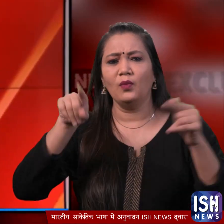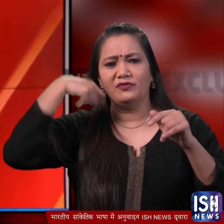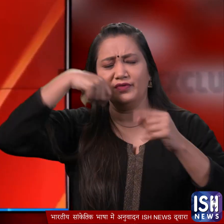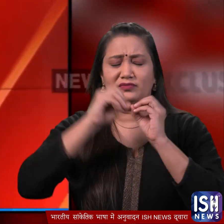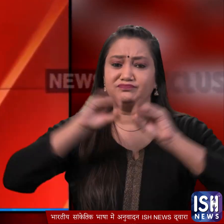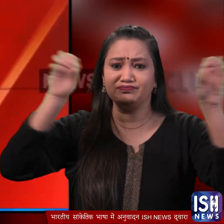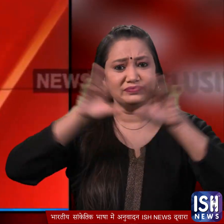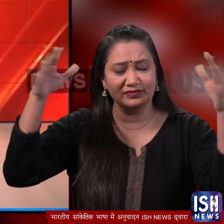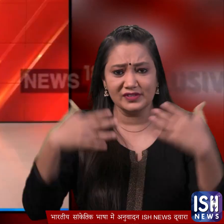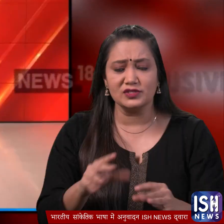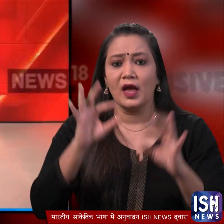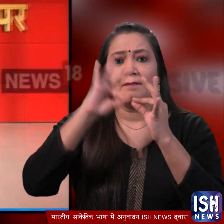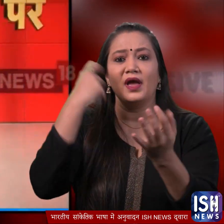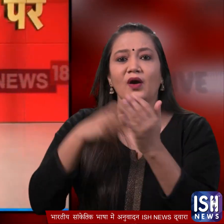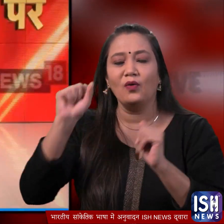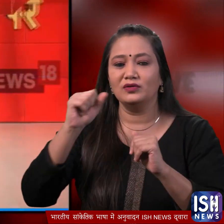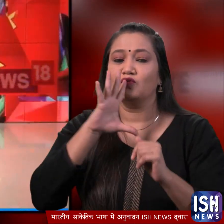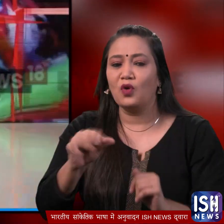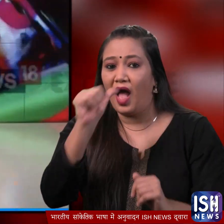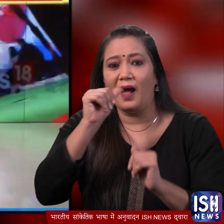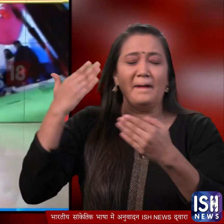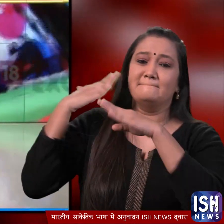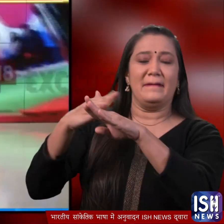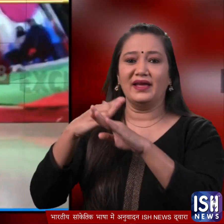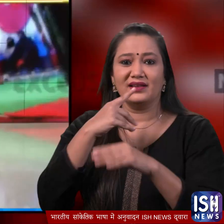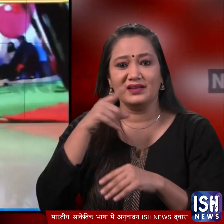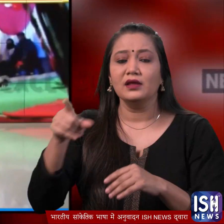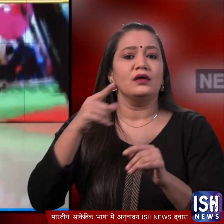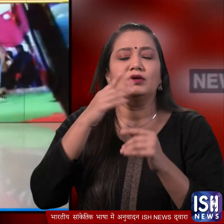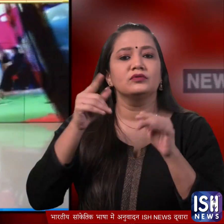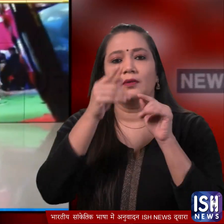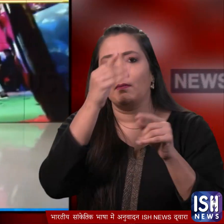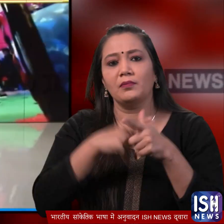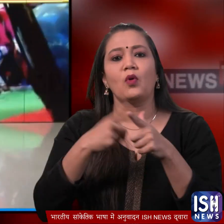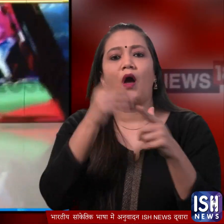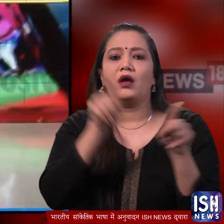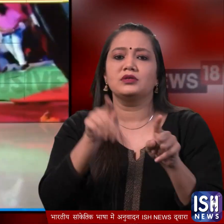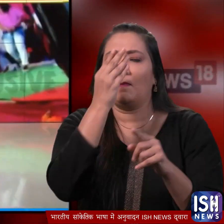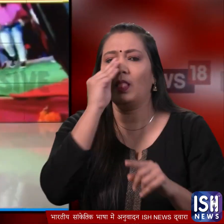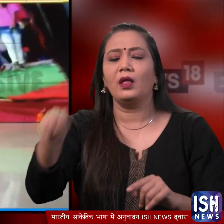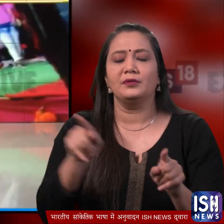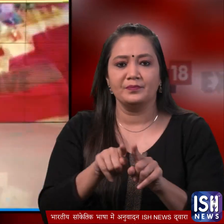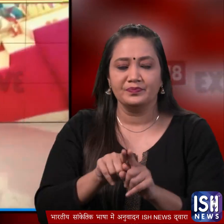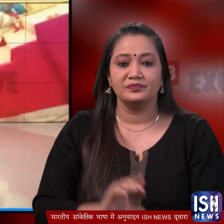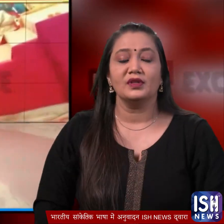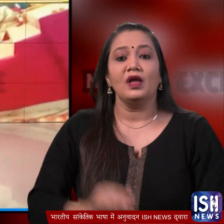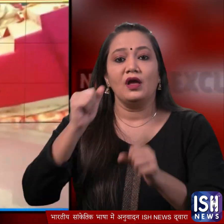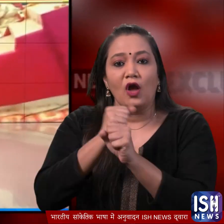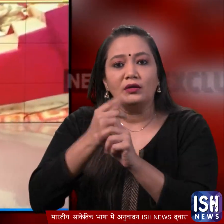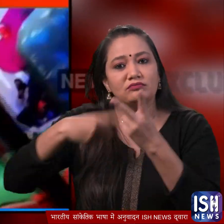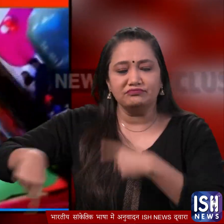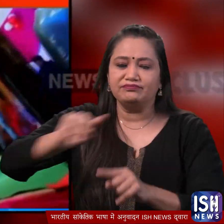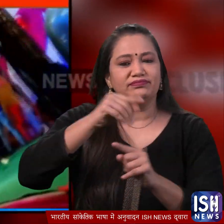हो रहा है जो बिहार की शराबबंदी का मजाक उड़ाने वाला है। वीडियो के सामने आते ही विपक्ष ने नीतीश कुमार को सुशासन याद दिलाना शुरू कर